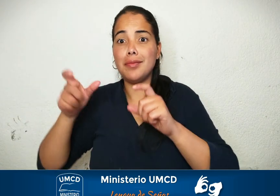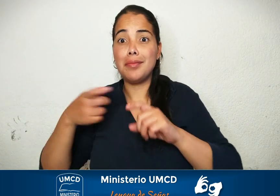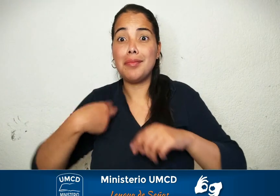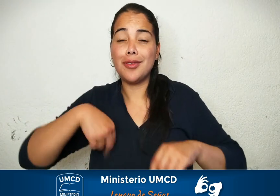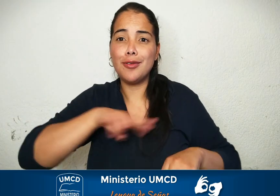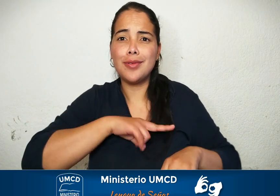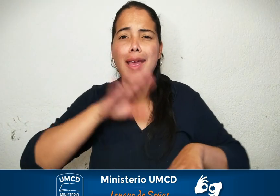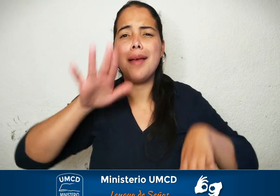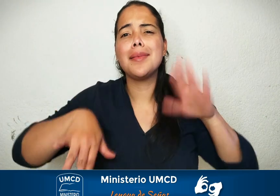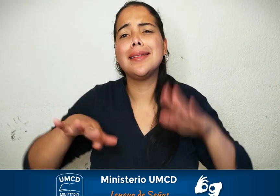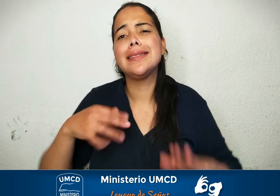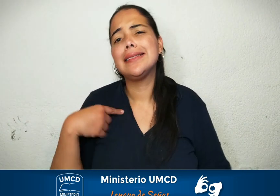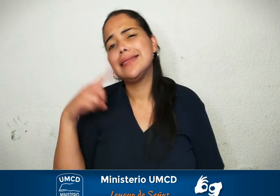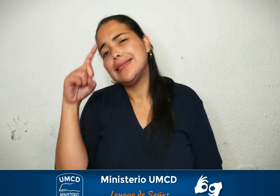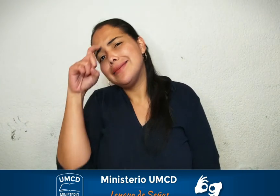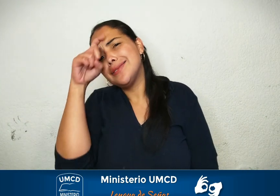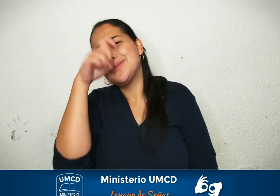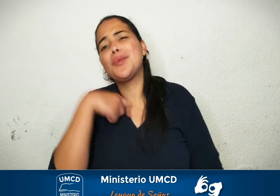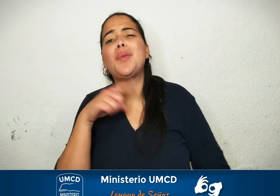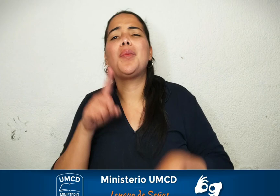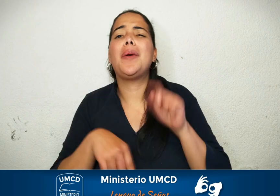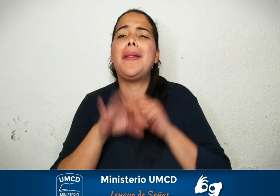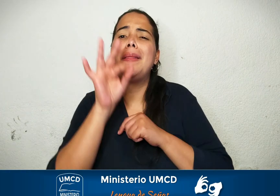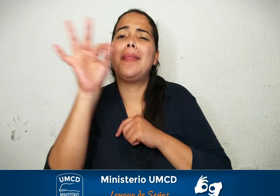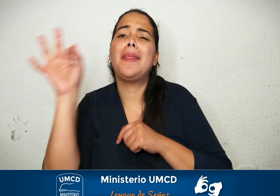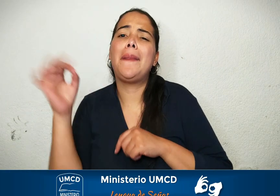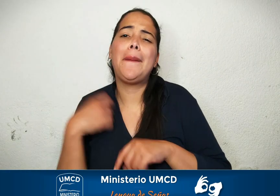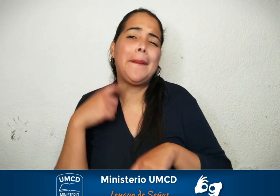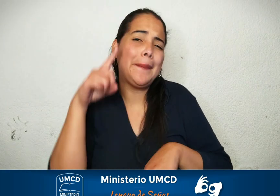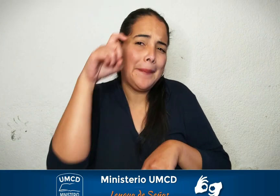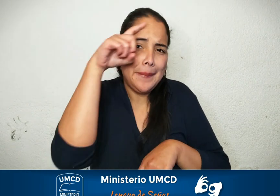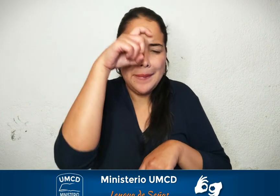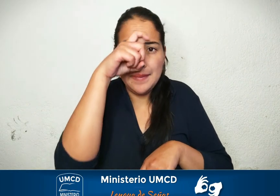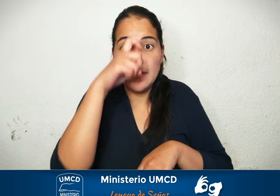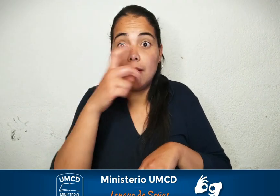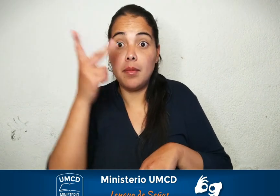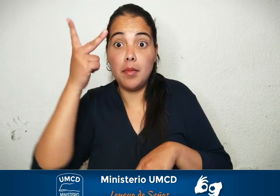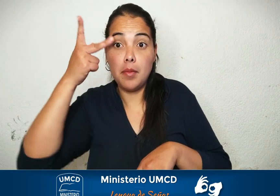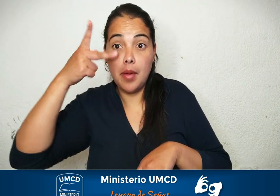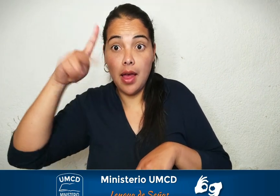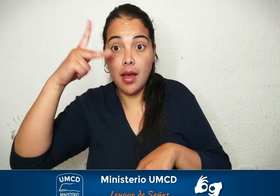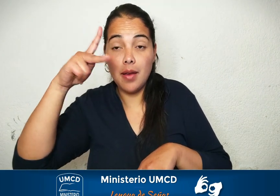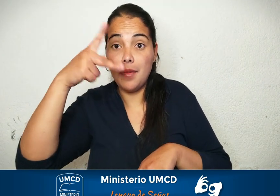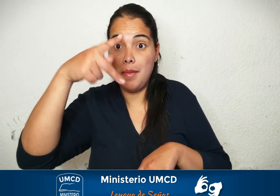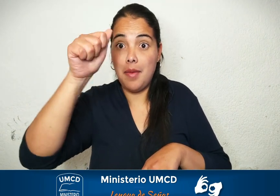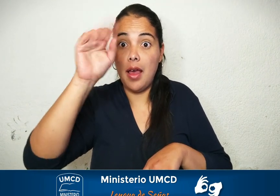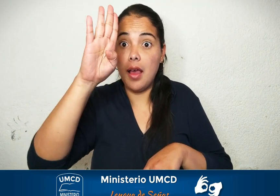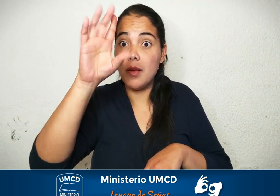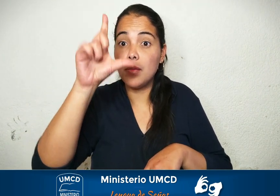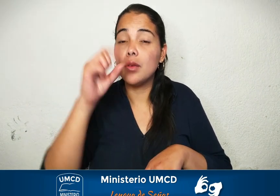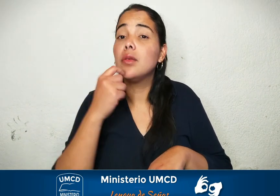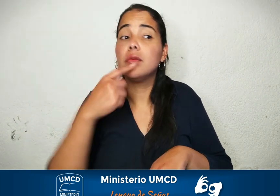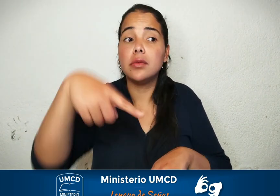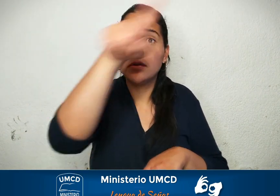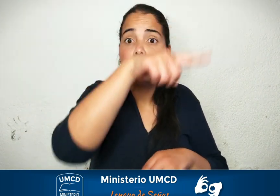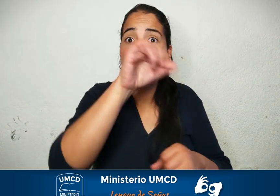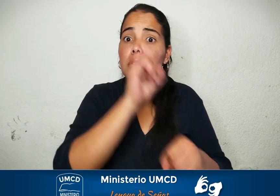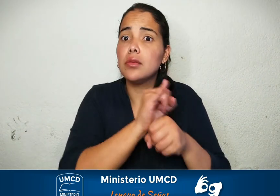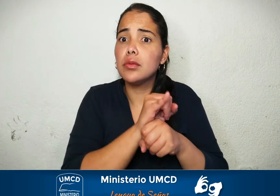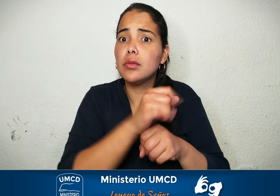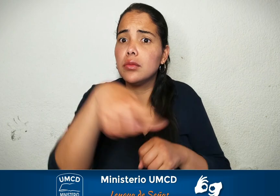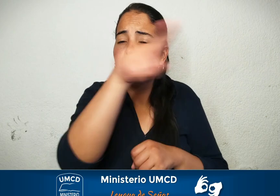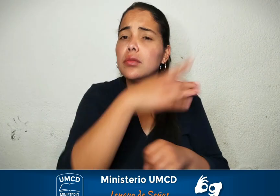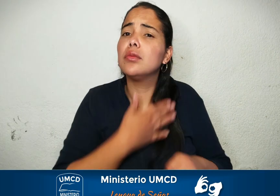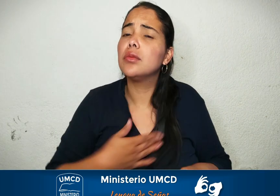Y a veces nos es complicado. En la lección de día que vamos a ver, vemos a Pablo que él indica a los hermanos que estaban en